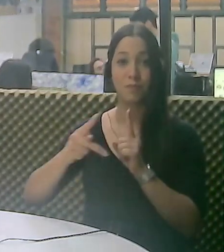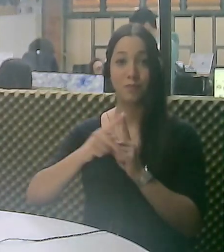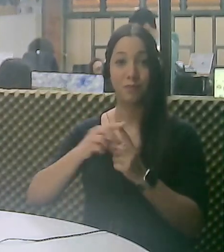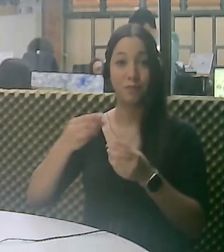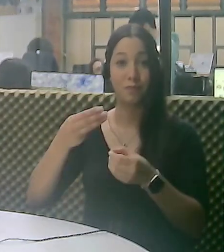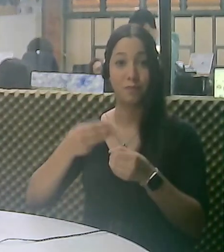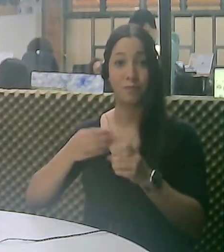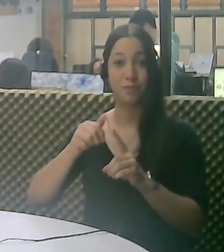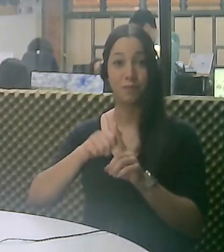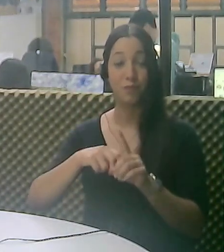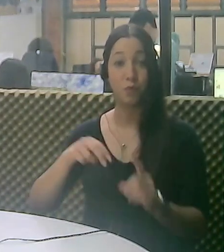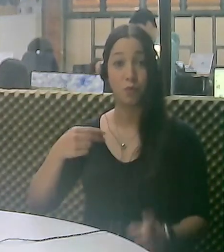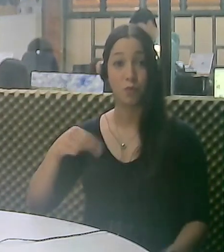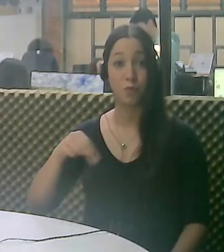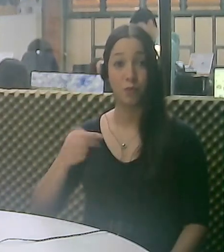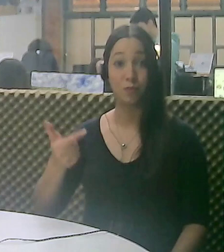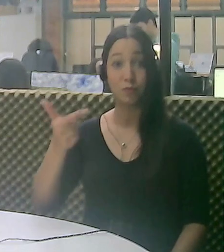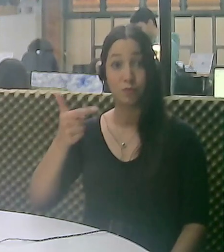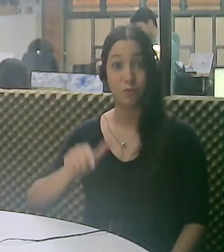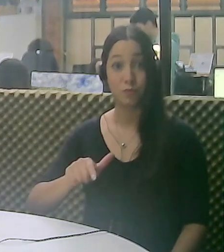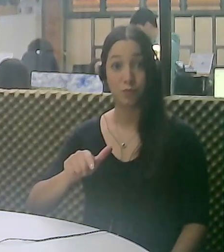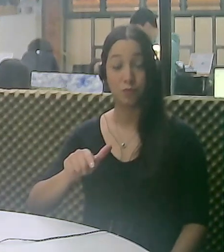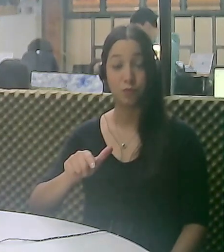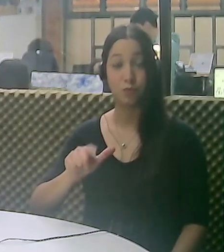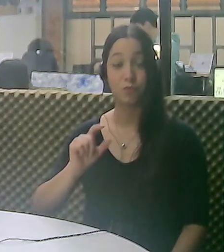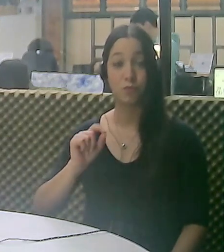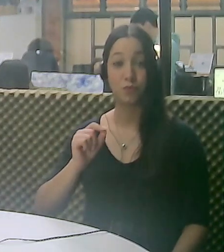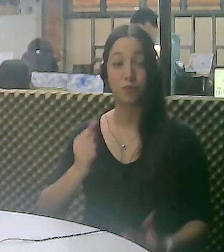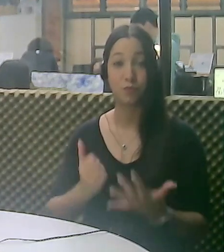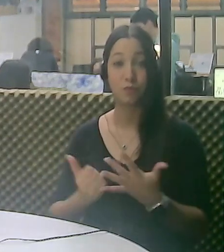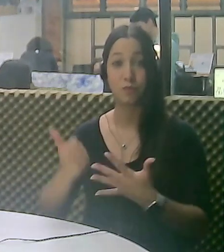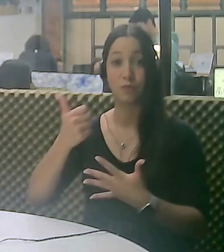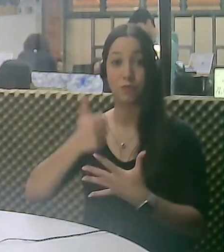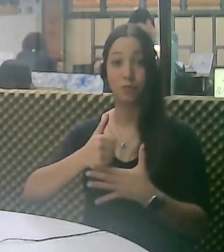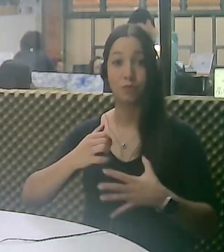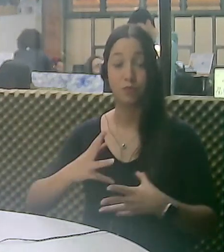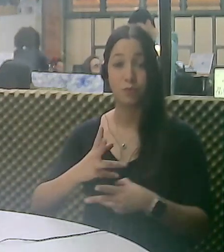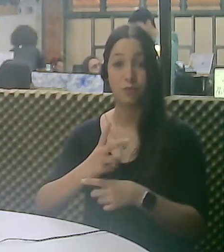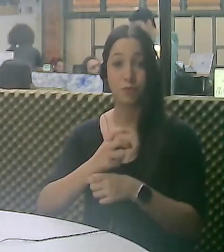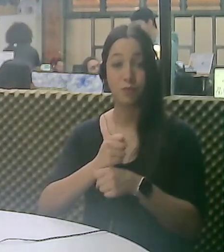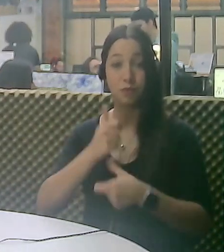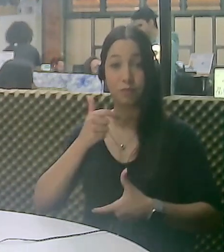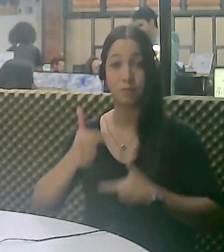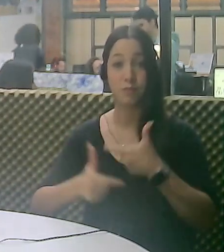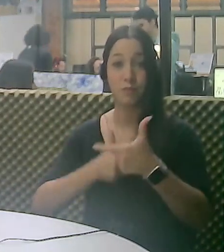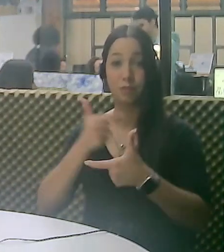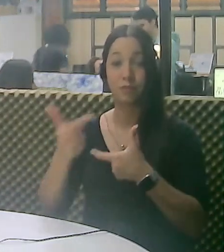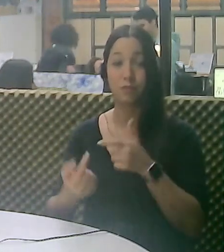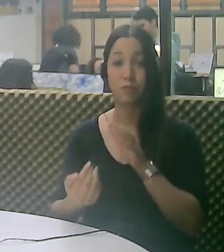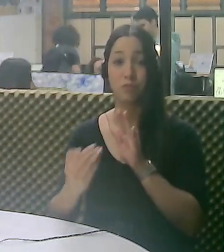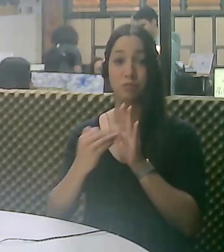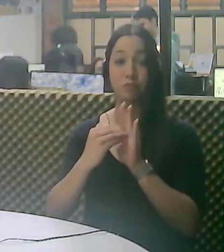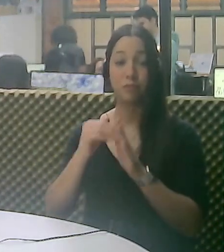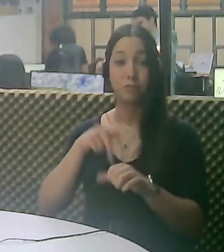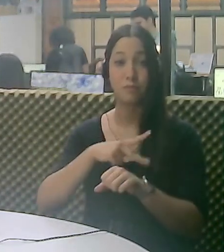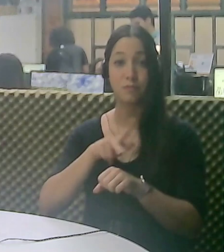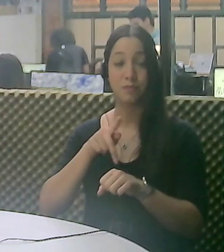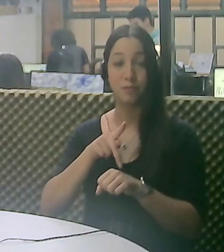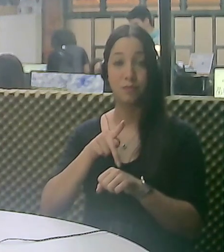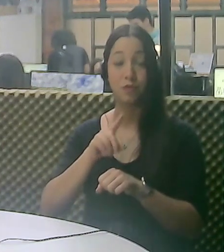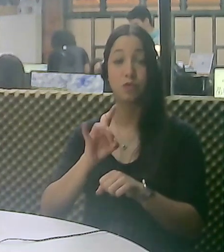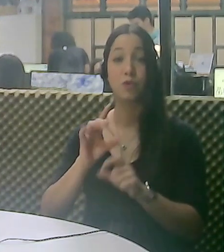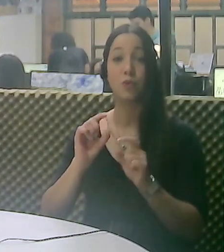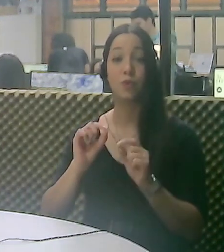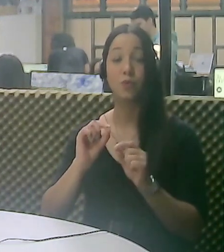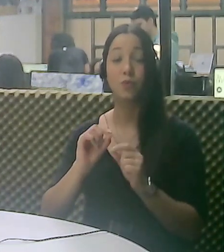em novembro, pelo segundo mês consecutivo, o segundo melhor saldo de geração de empregos do interior do país, ficando atrás somente